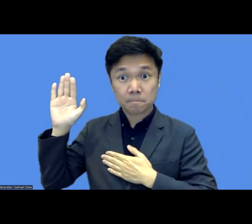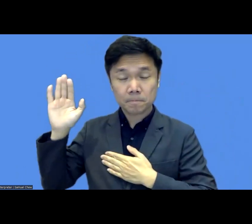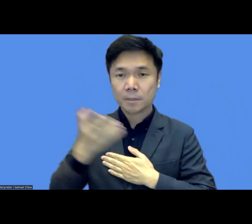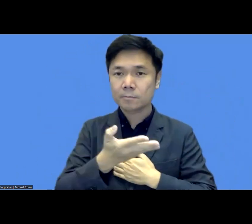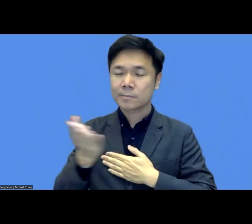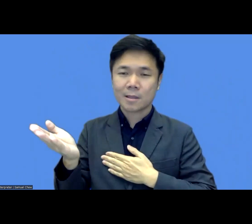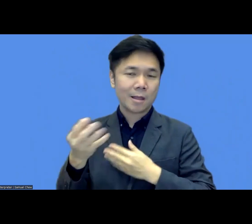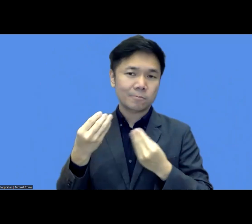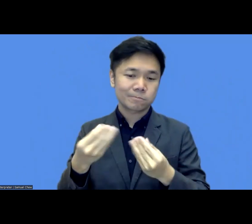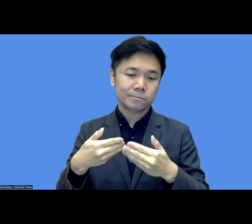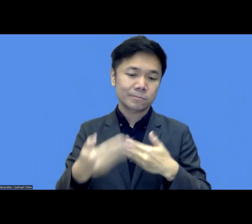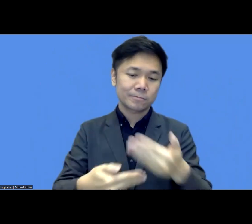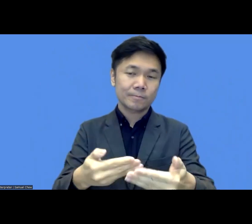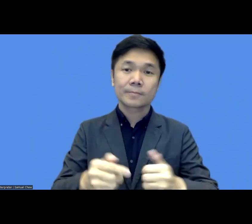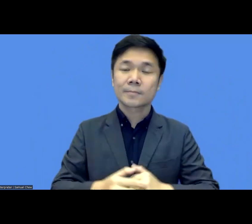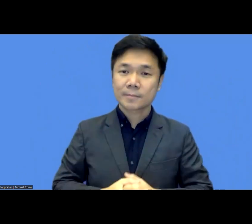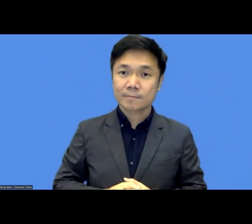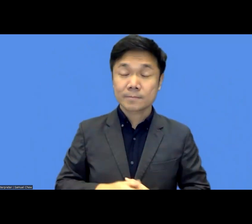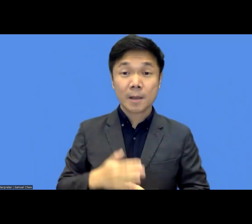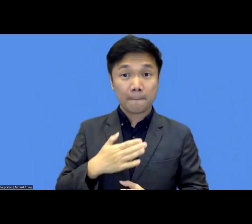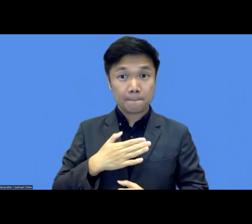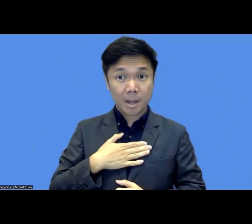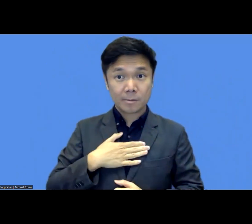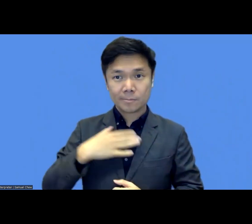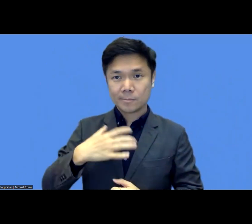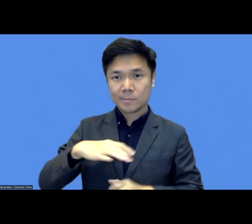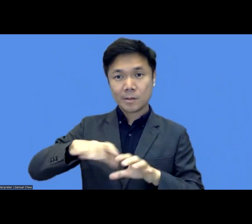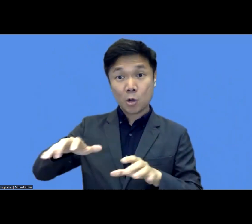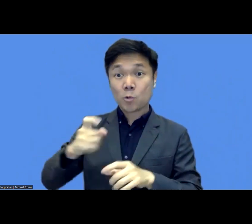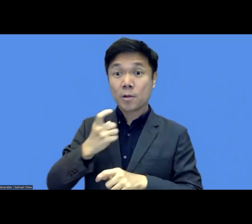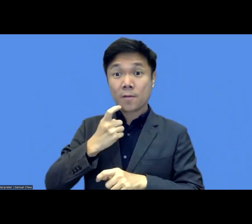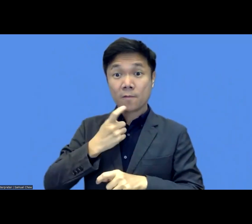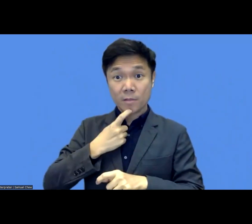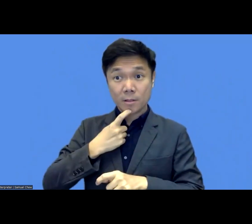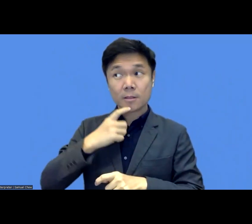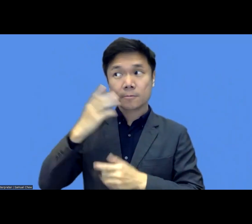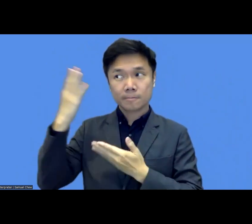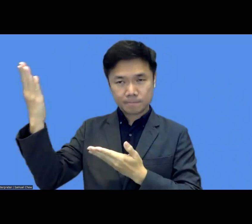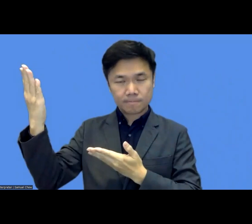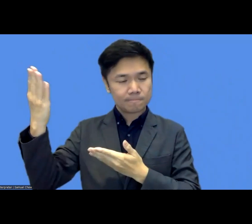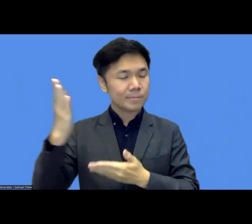y las promesas y cómo eso será. Y voy a hablar de la perspectiva de Finlandia,